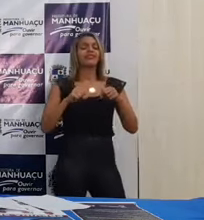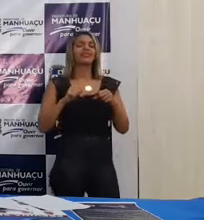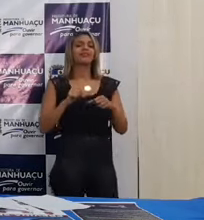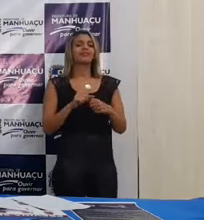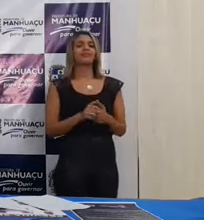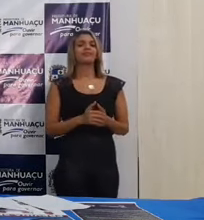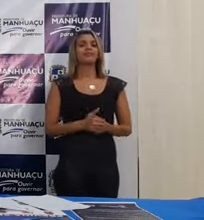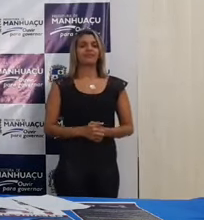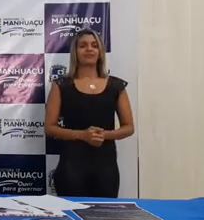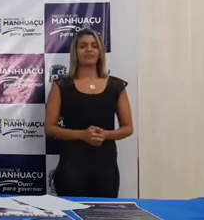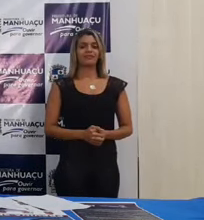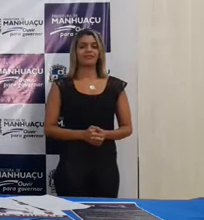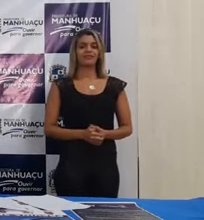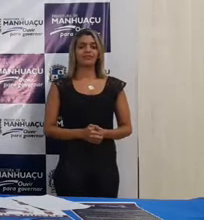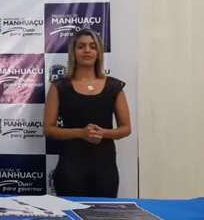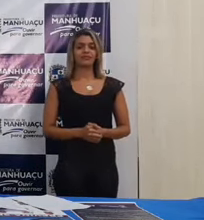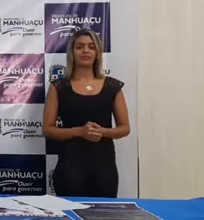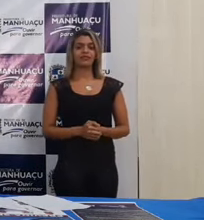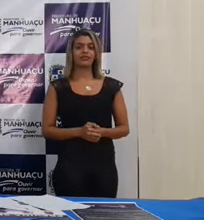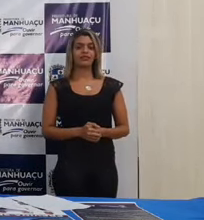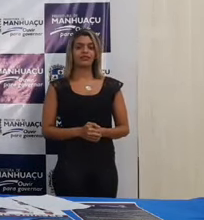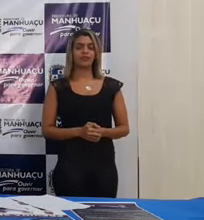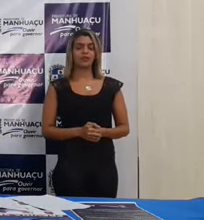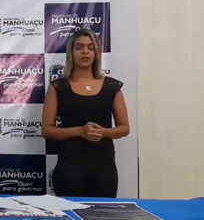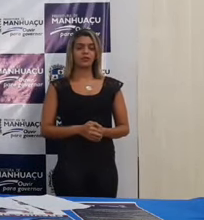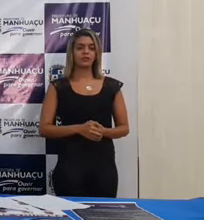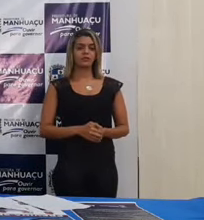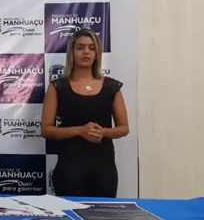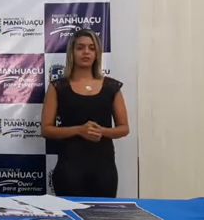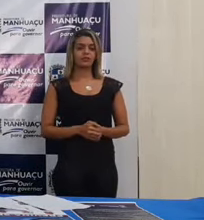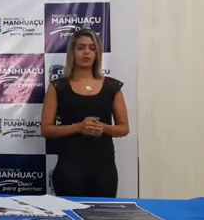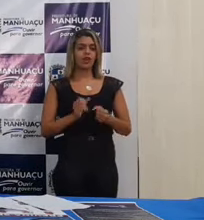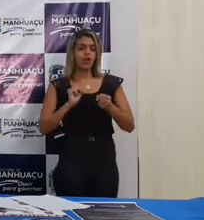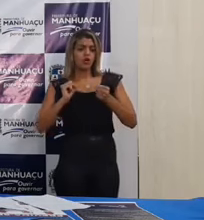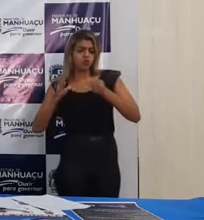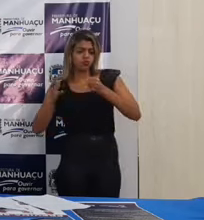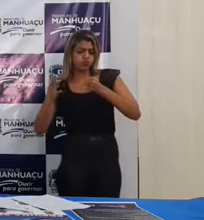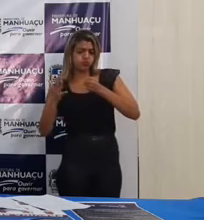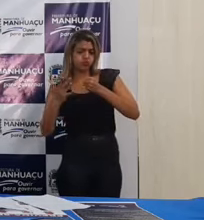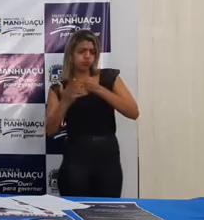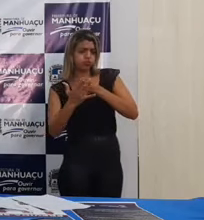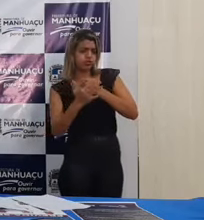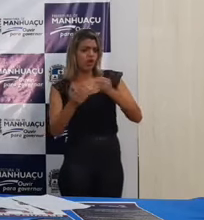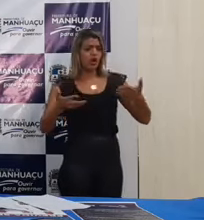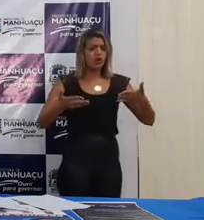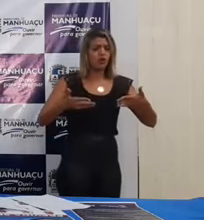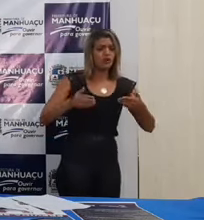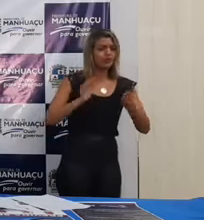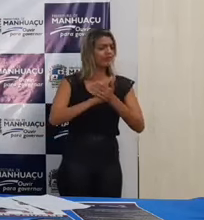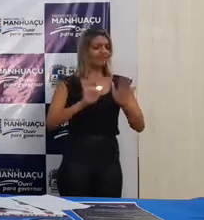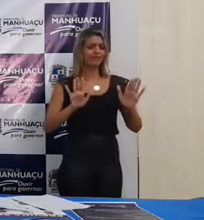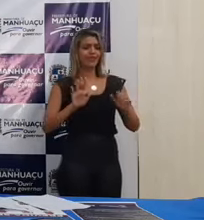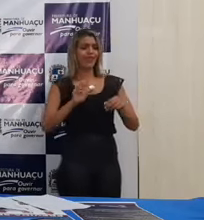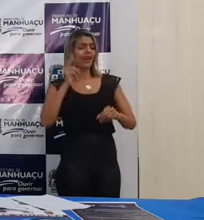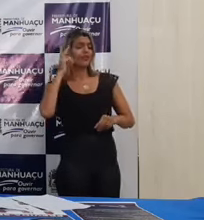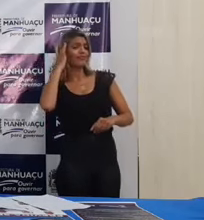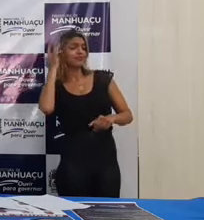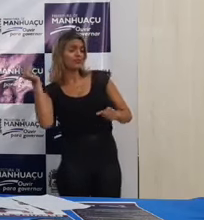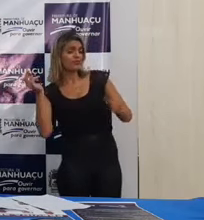essenciais, e elas às vezes não estão usando máscara. O vírus não vai acabar hoje, não vai acabar amanhã. Nós vamos ter